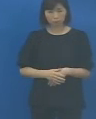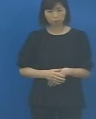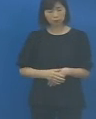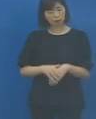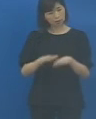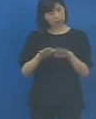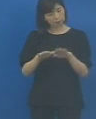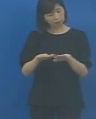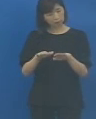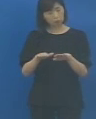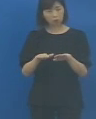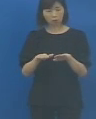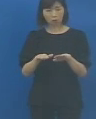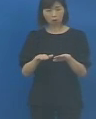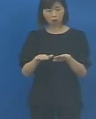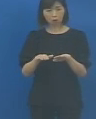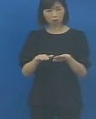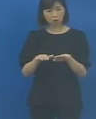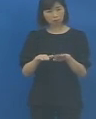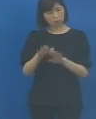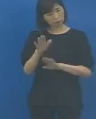のところ、